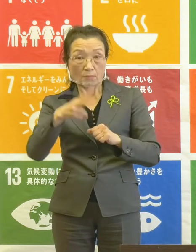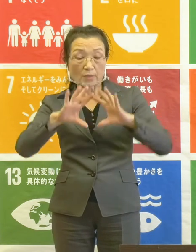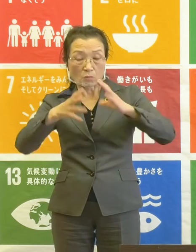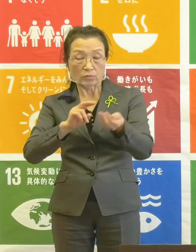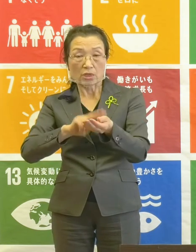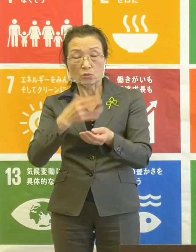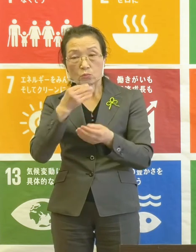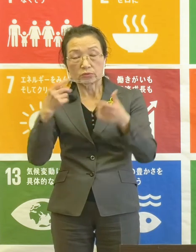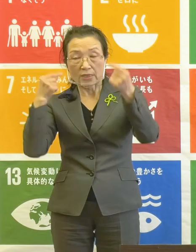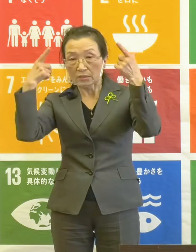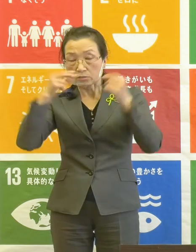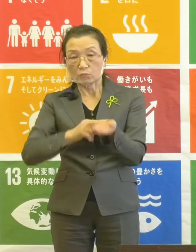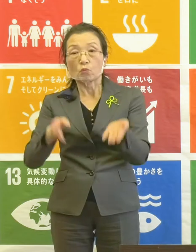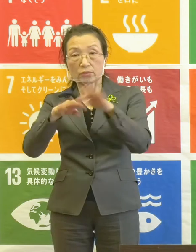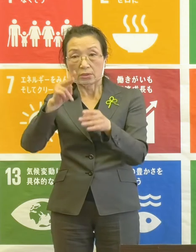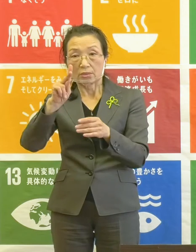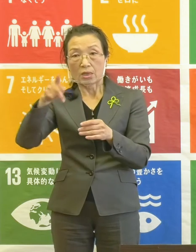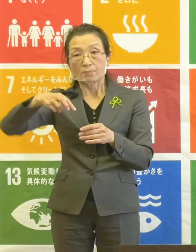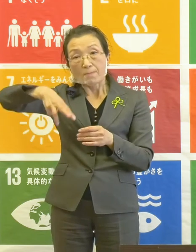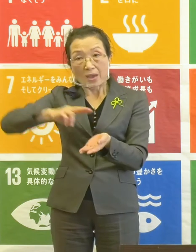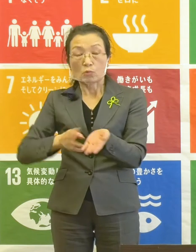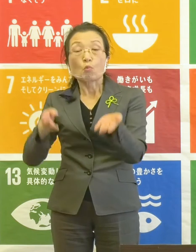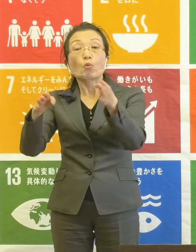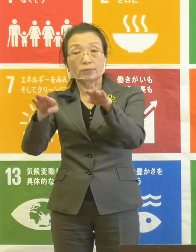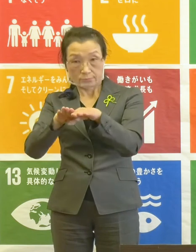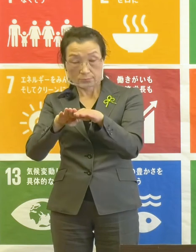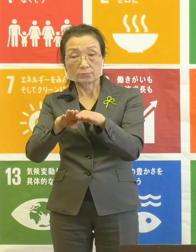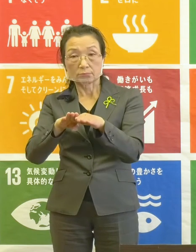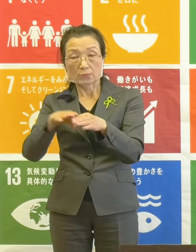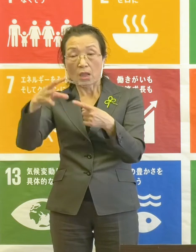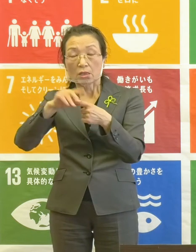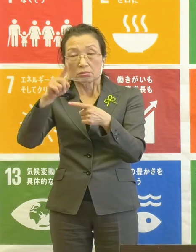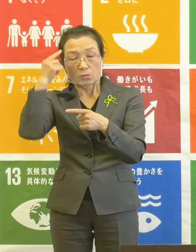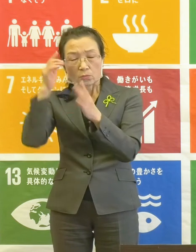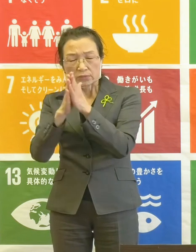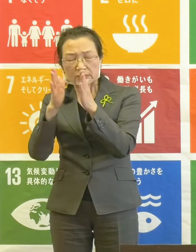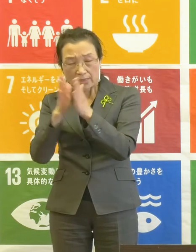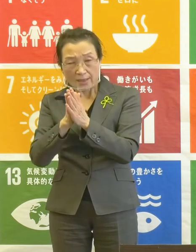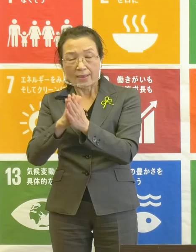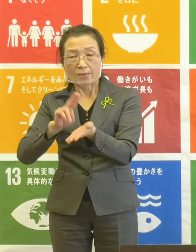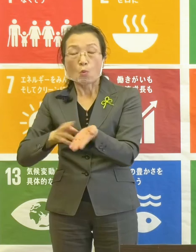医療福祉大学病院、緩和病院、那須脳神経外科病院、